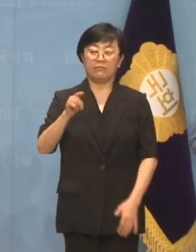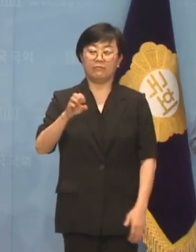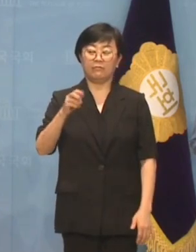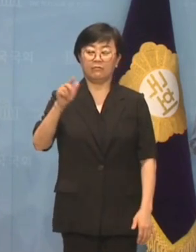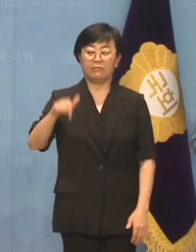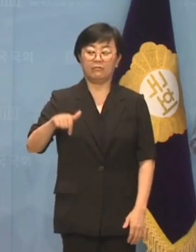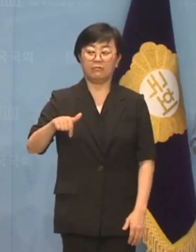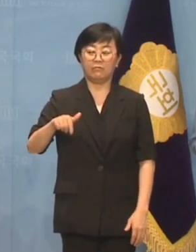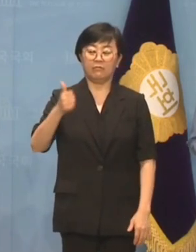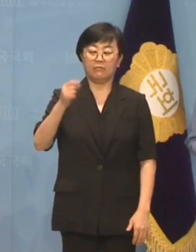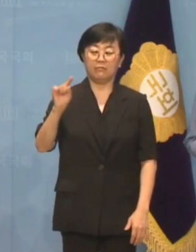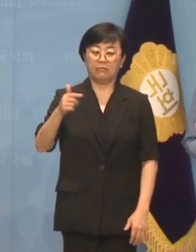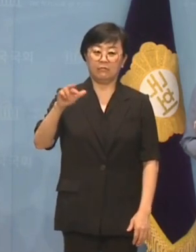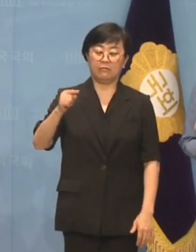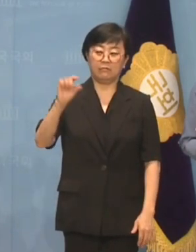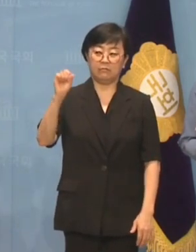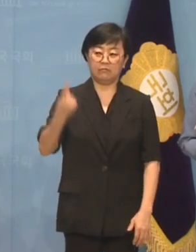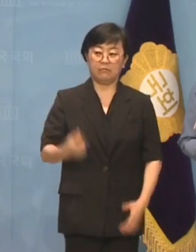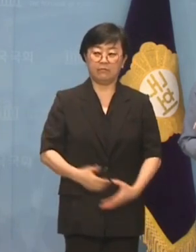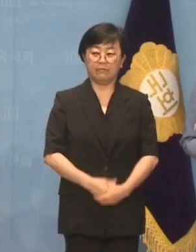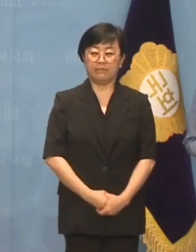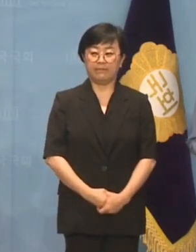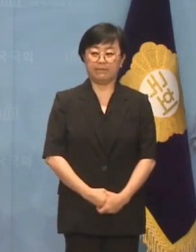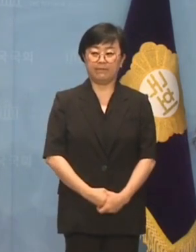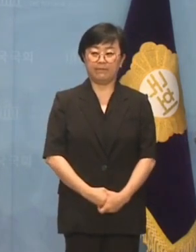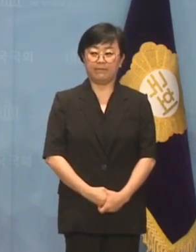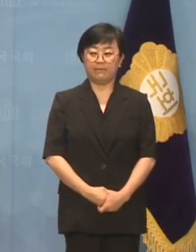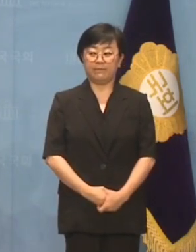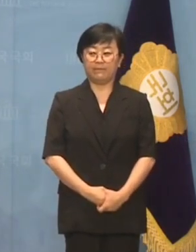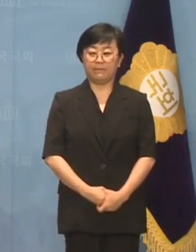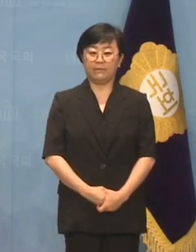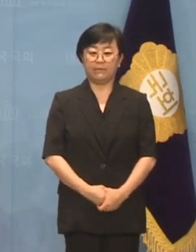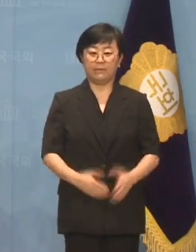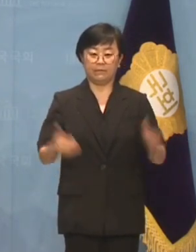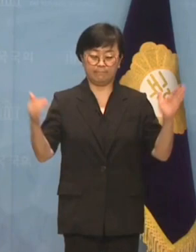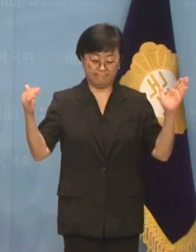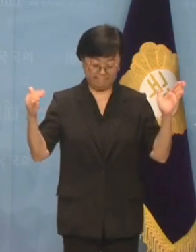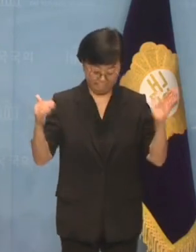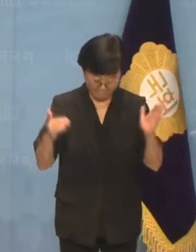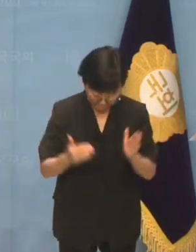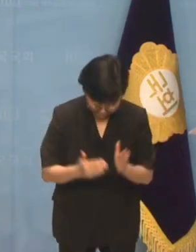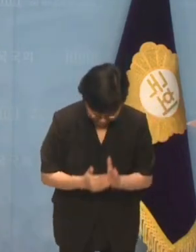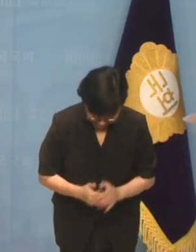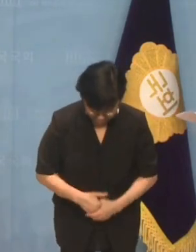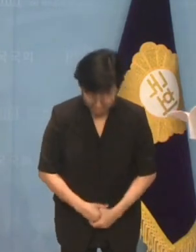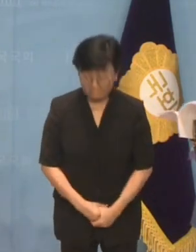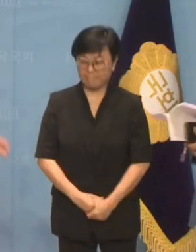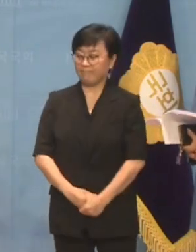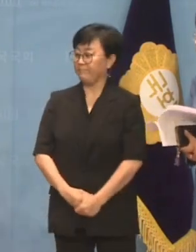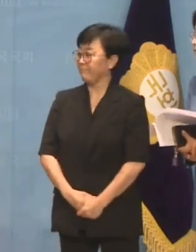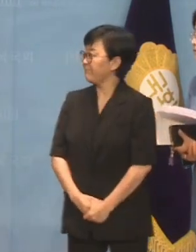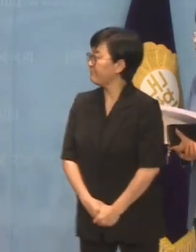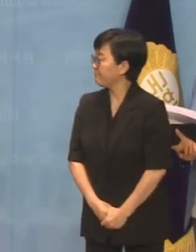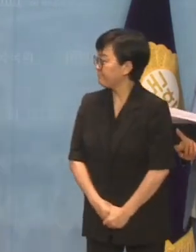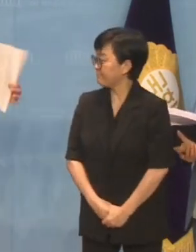서영석, 이용우, 한준호, 홍정민. 네, 이상입니다.